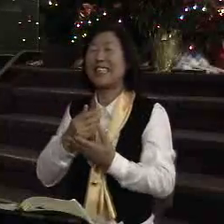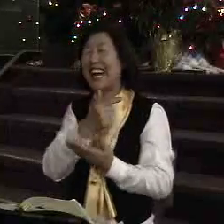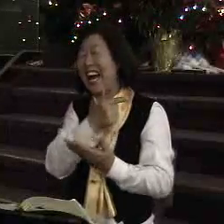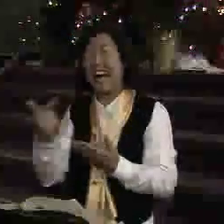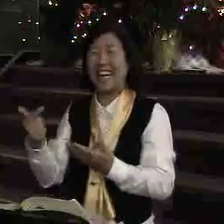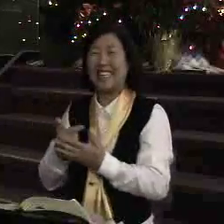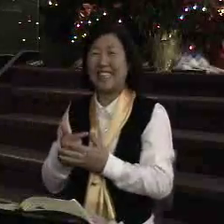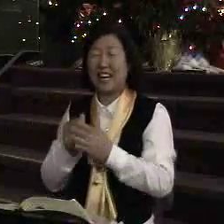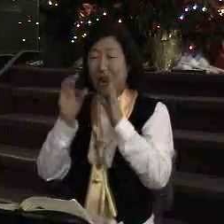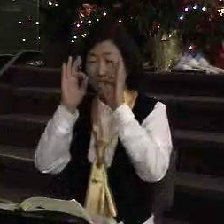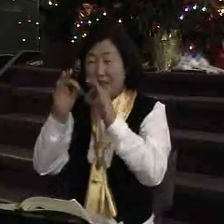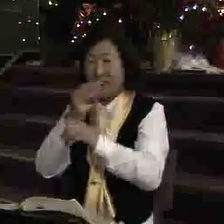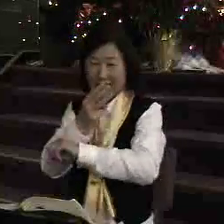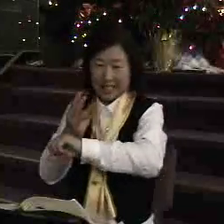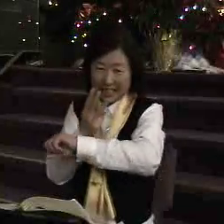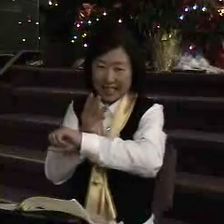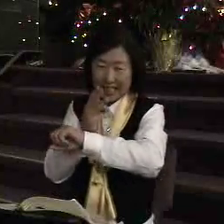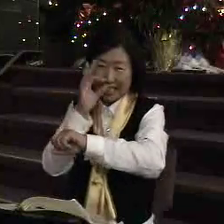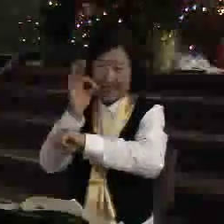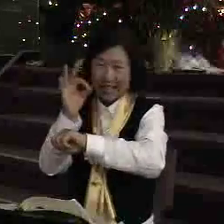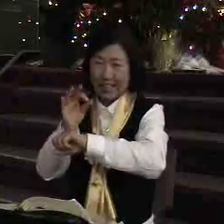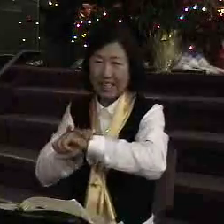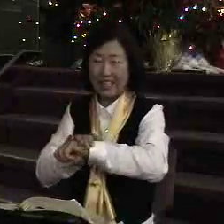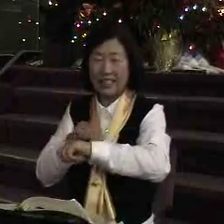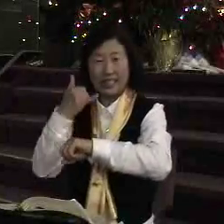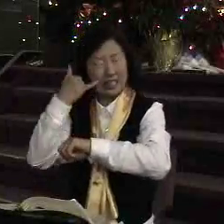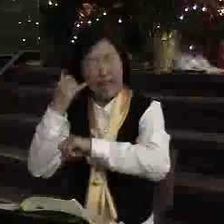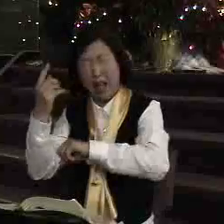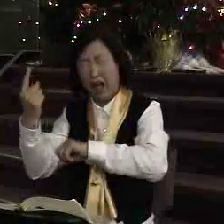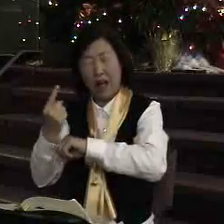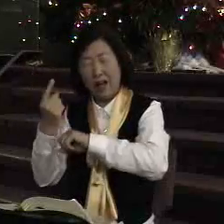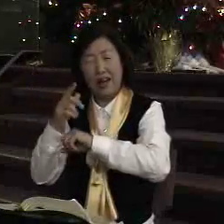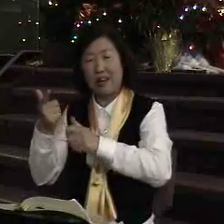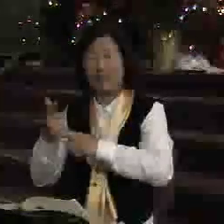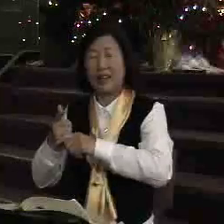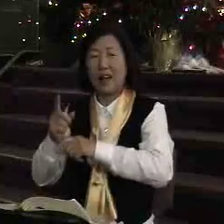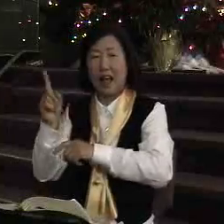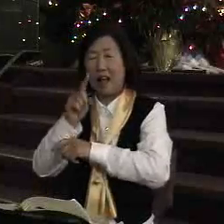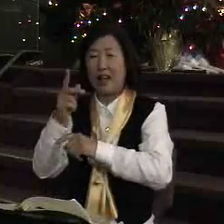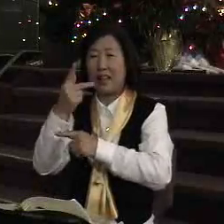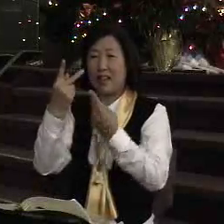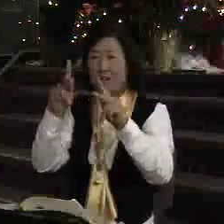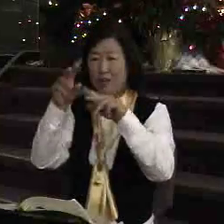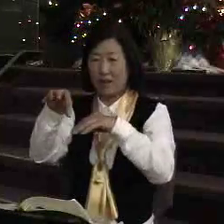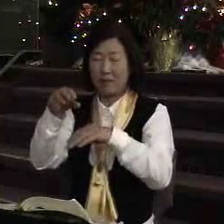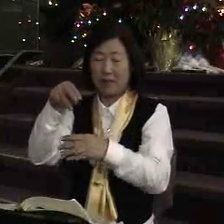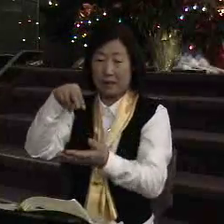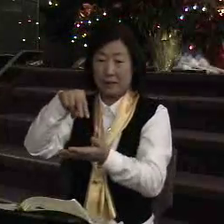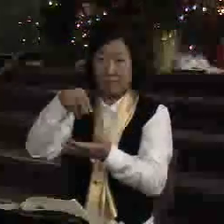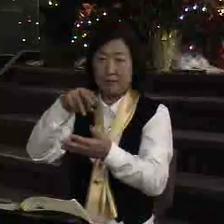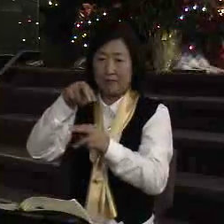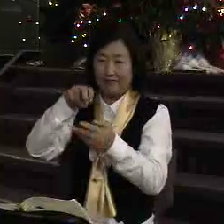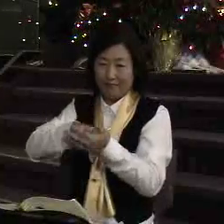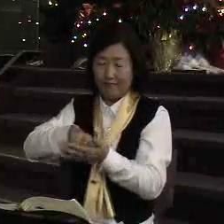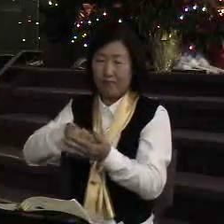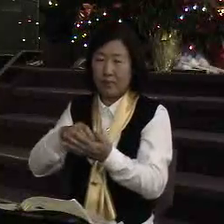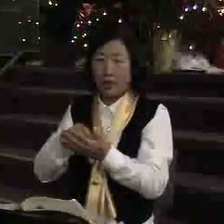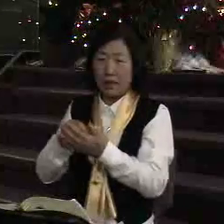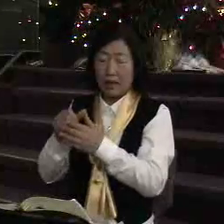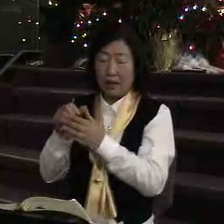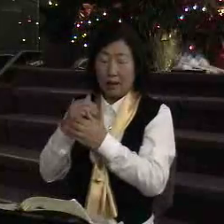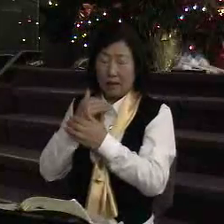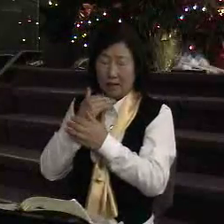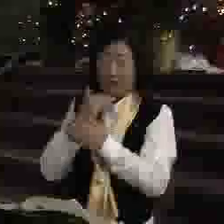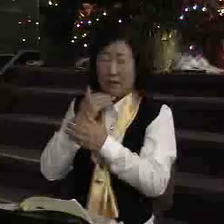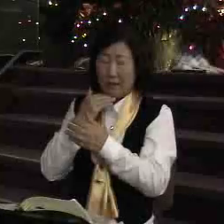그 3시간을 이제 딱 블락해놓고 전화도 안 받고 아무것도 안 TV 앞에 딱 있는데요. 한참 게임을 보고 있는데